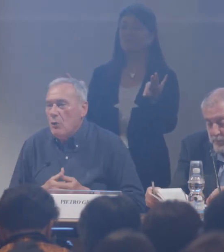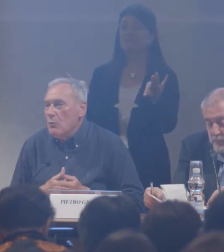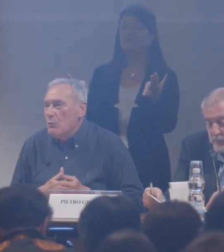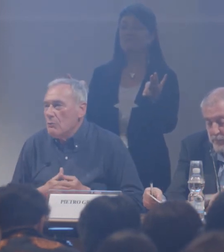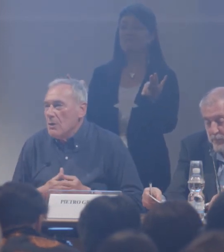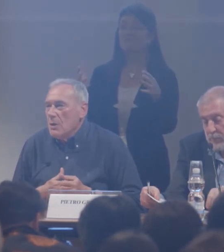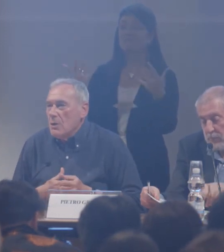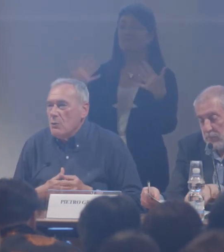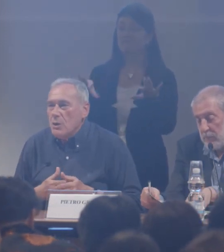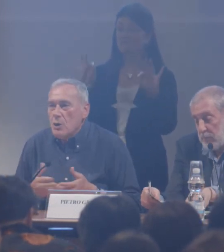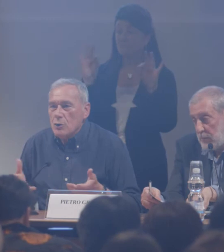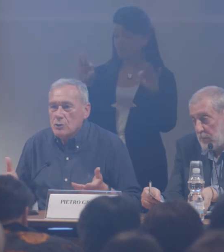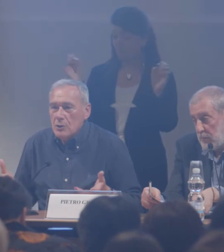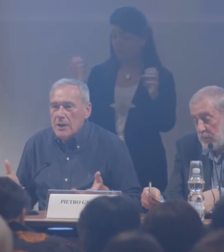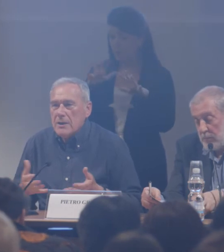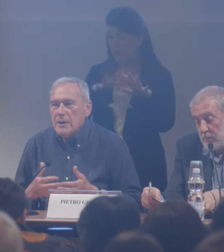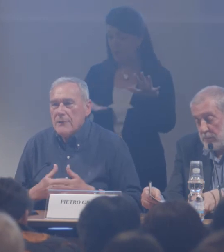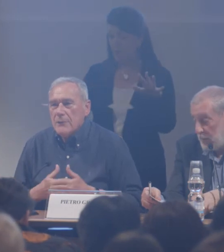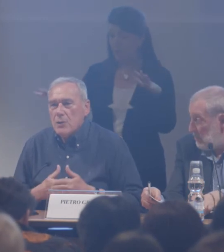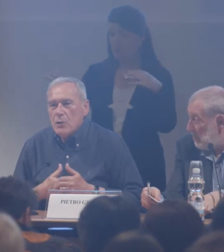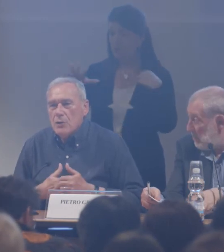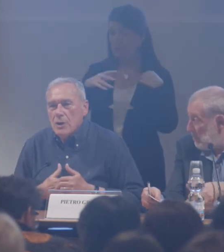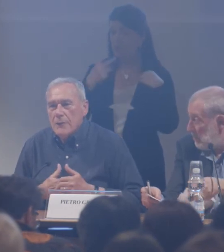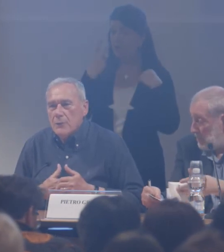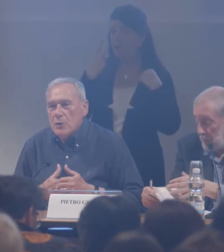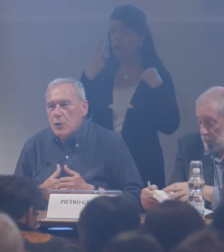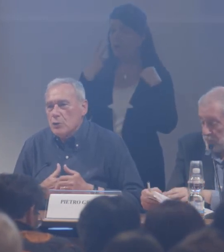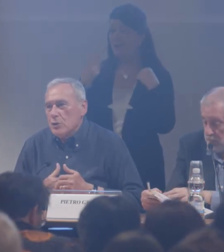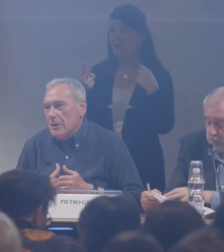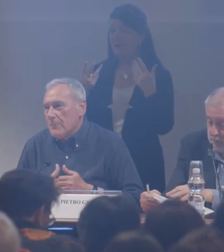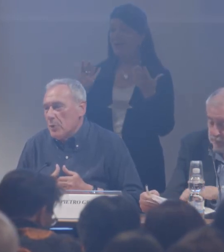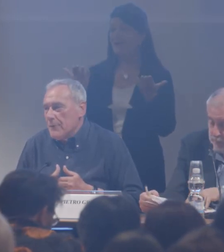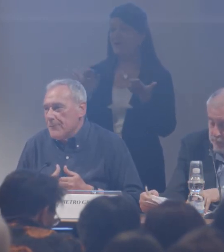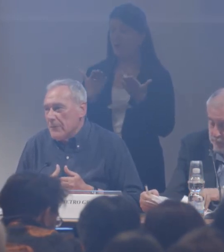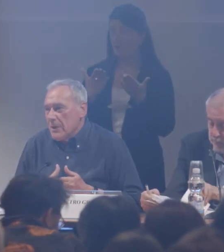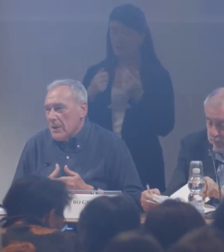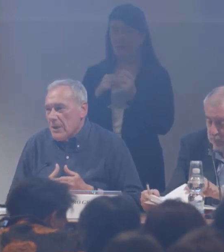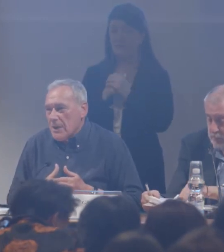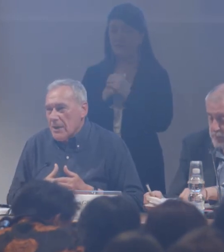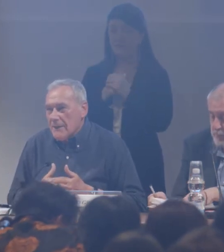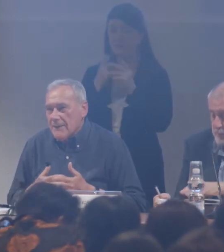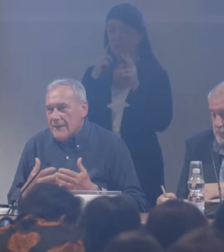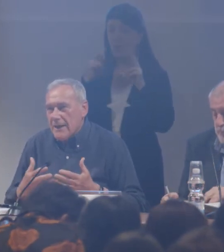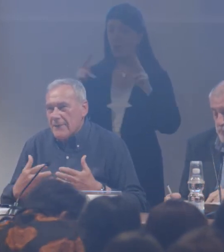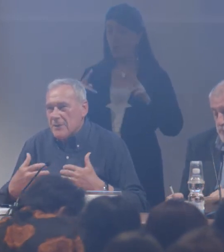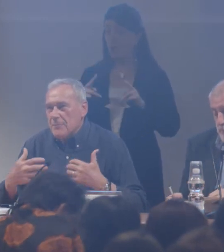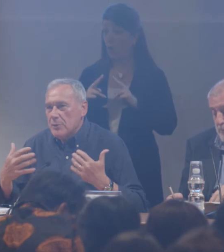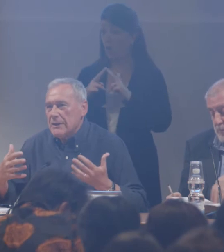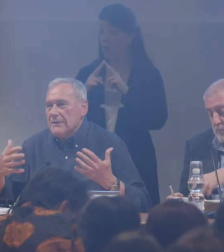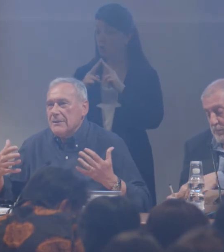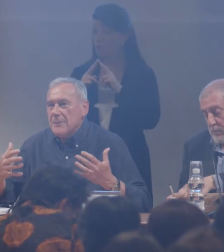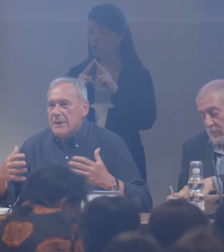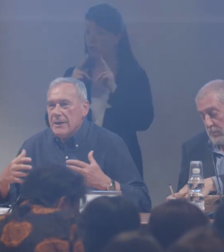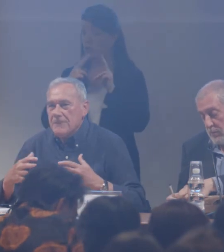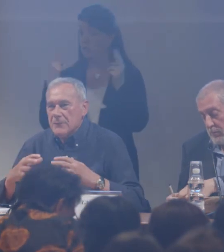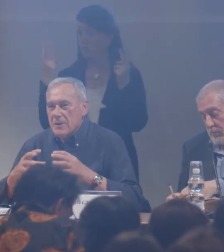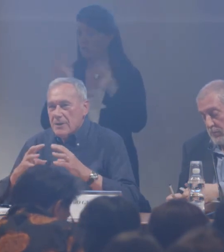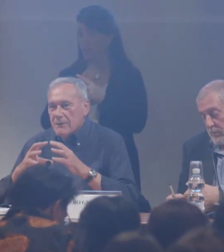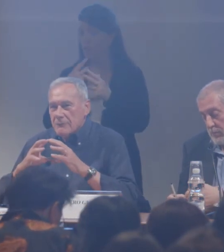ho un incontro anche, con un incontro che poi sarà importante